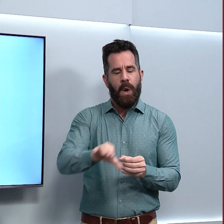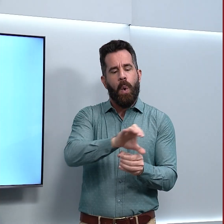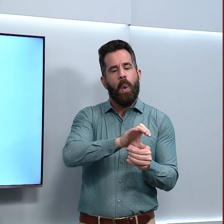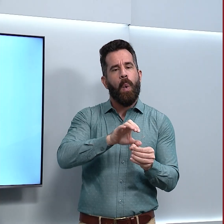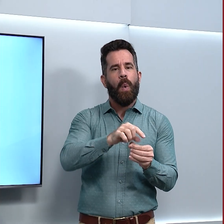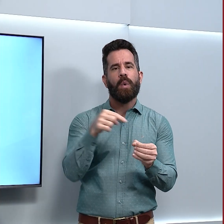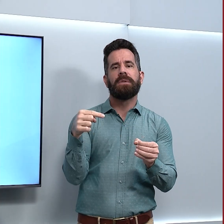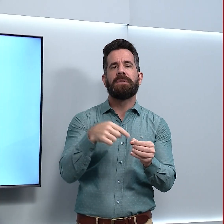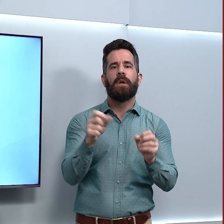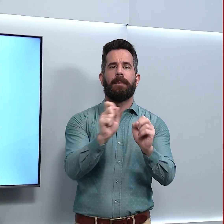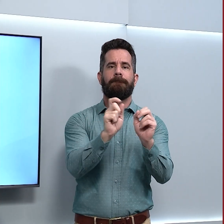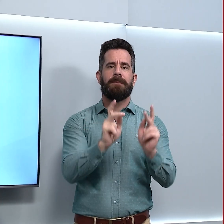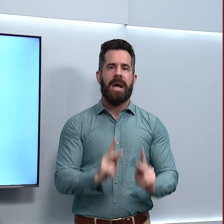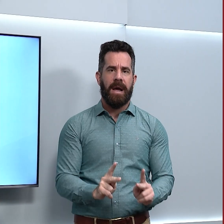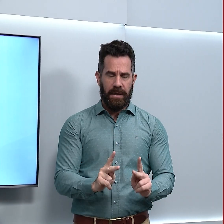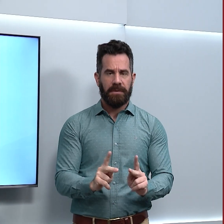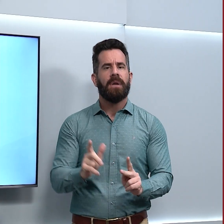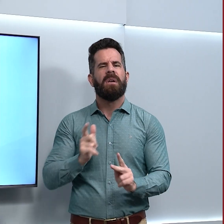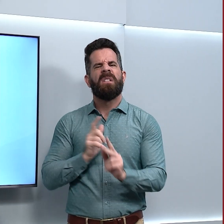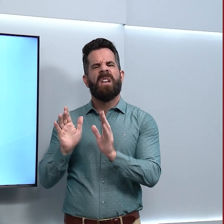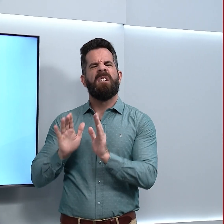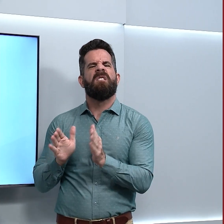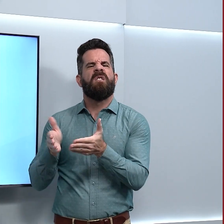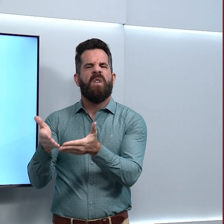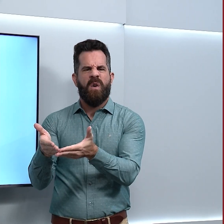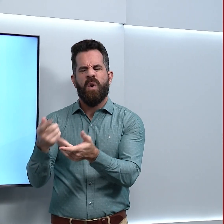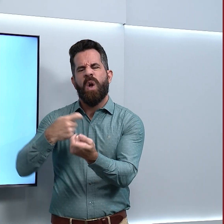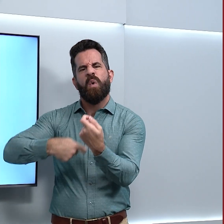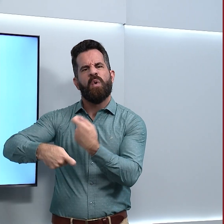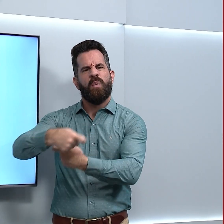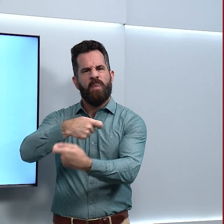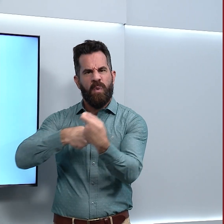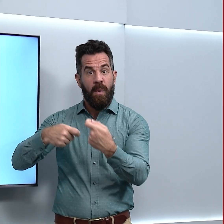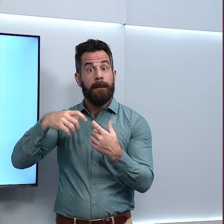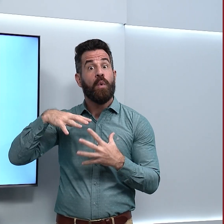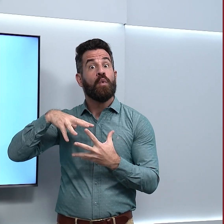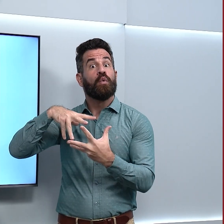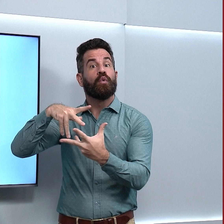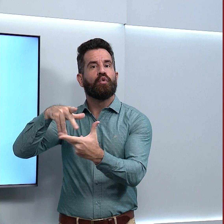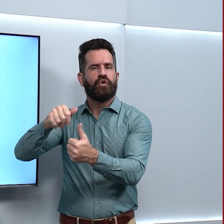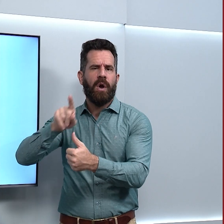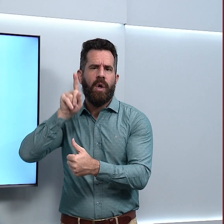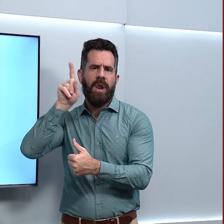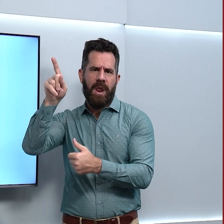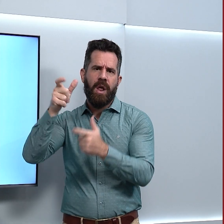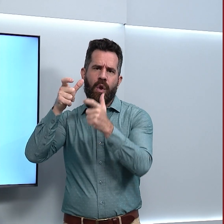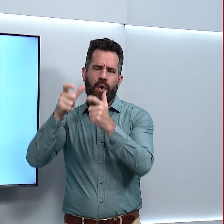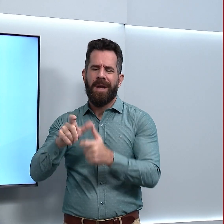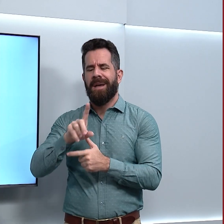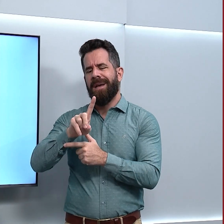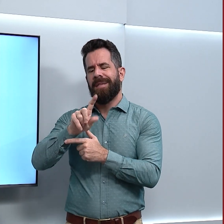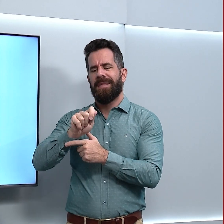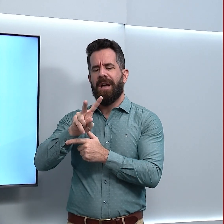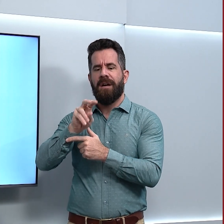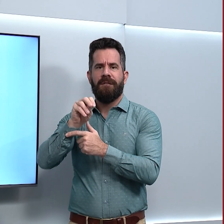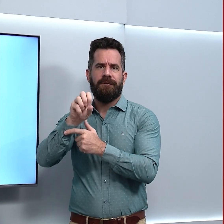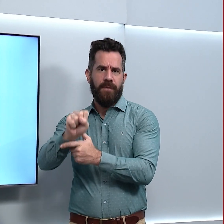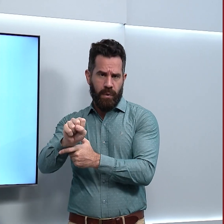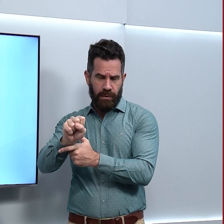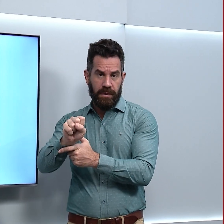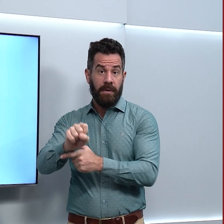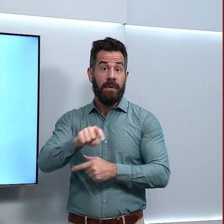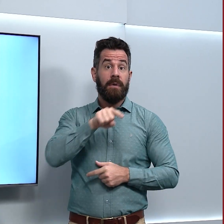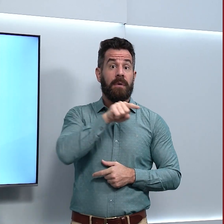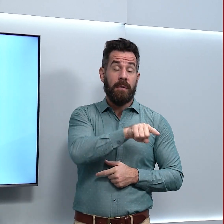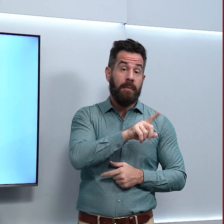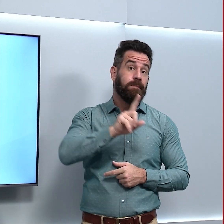cerimônia realizada dentro do Fórum Econômico Mundial, em Davos. Segundo o governo dos Estados Unidos, a